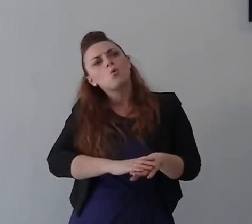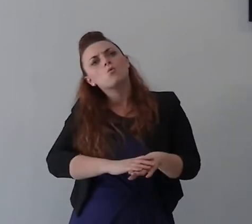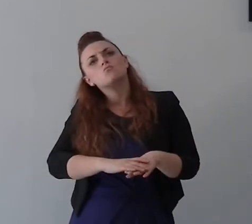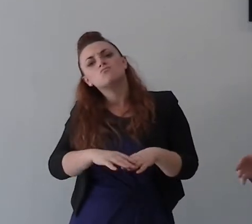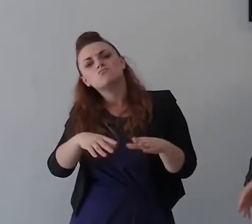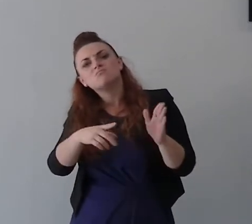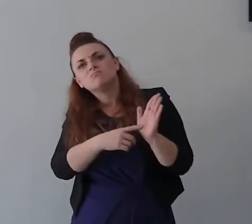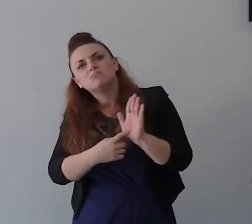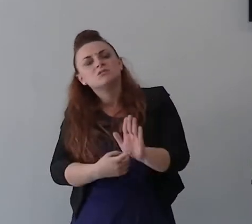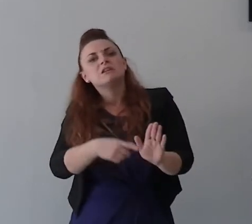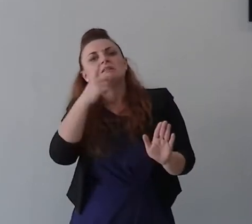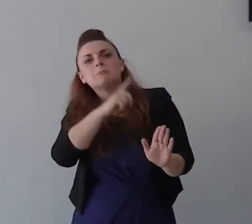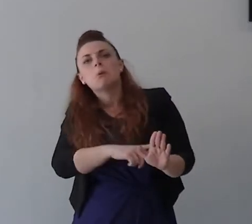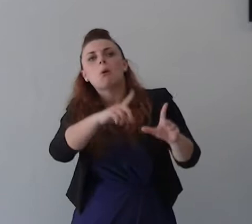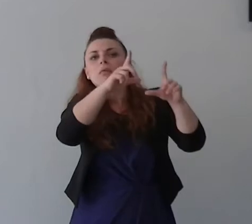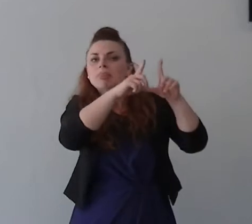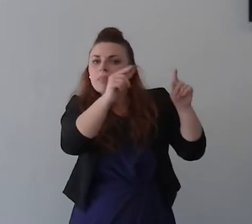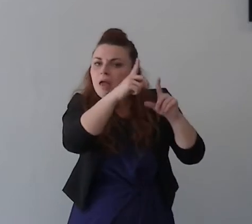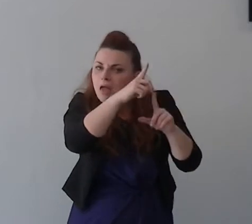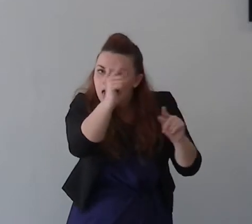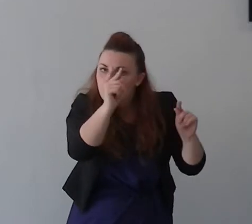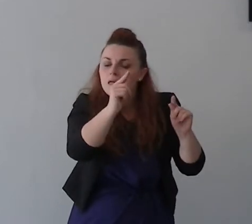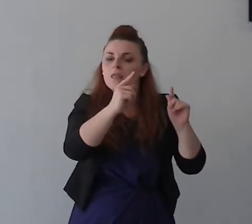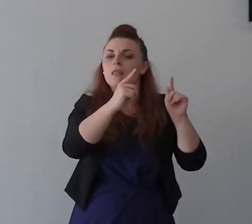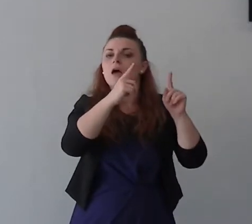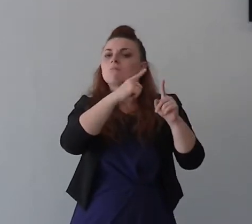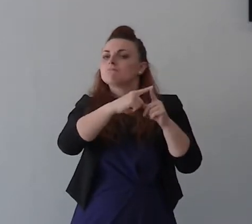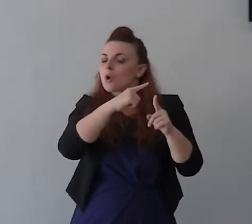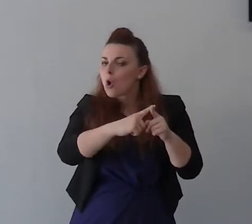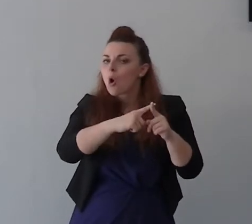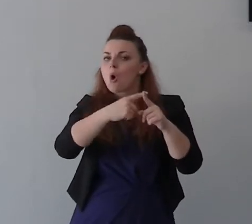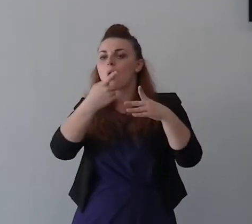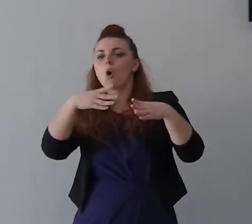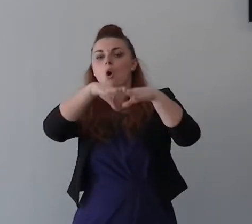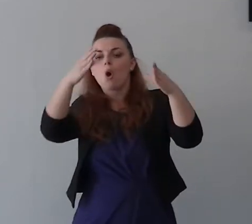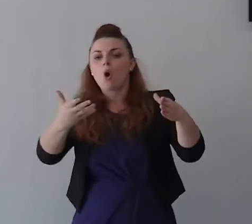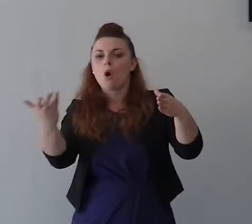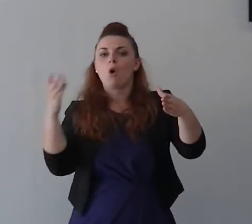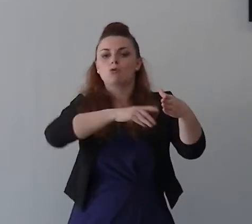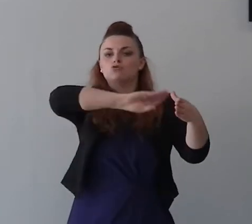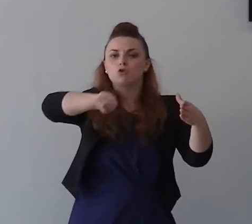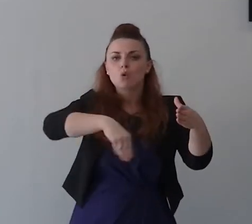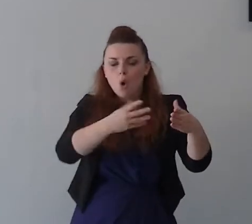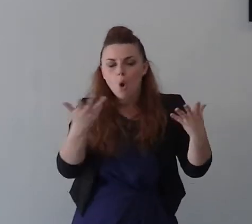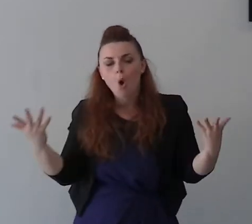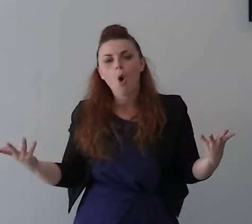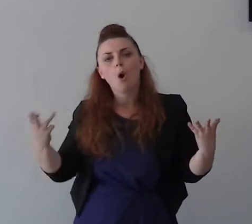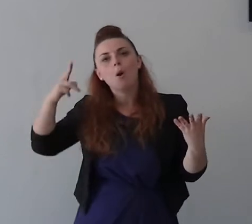croce, la tomba, nella tua vita quotidiana per ricordare quello che Gesù ha fatto per